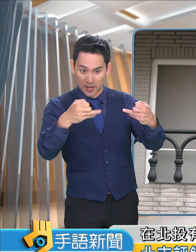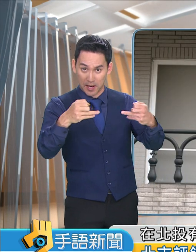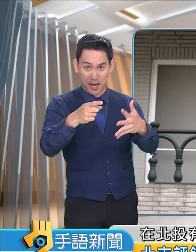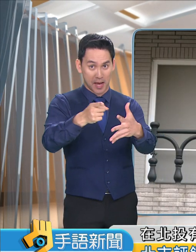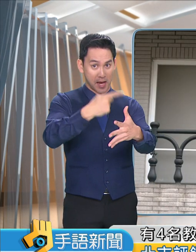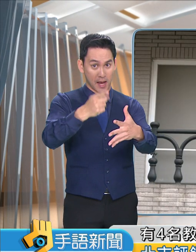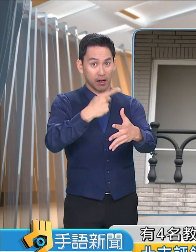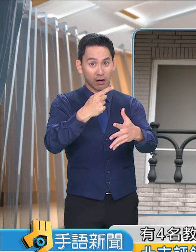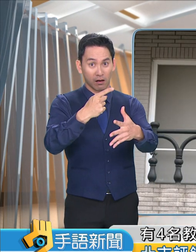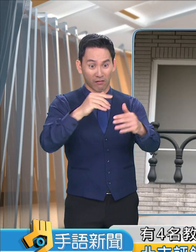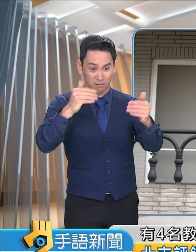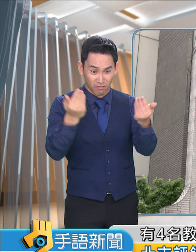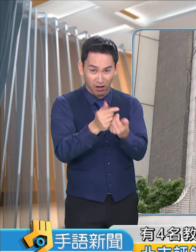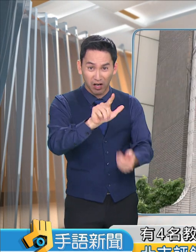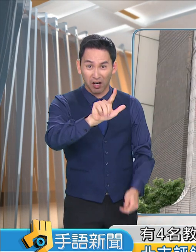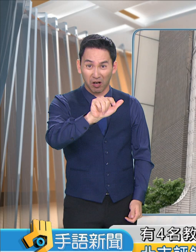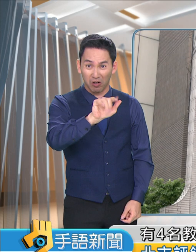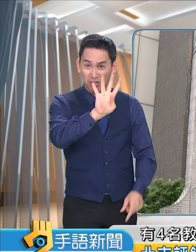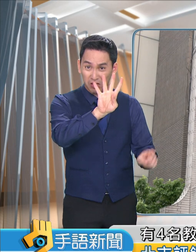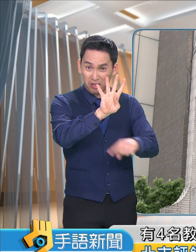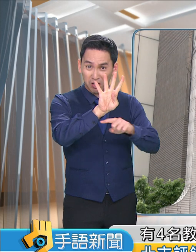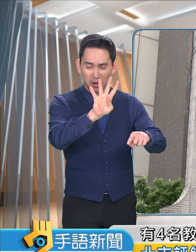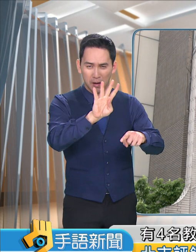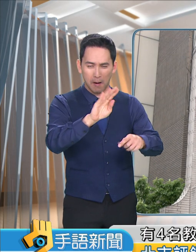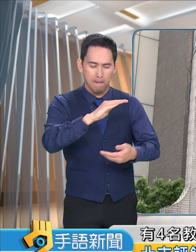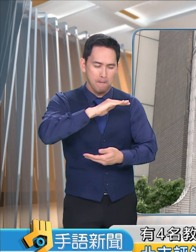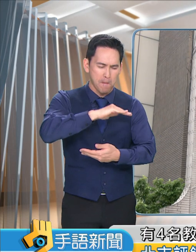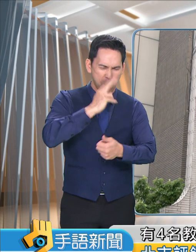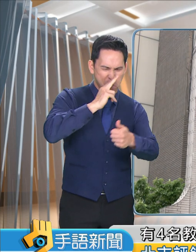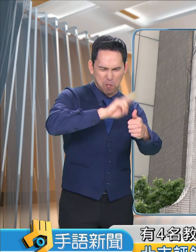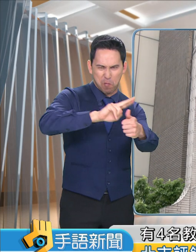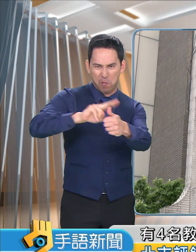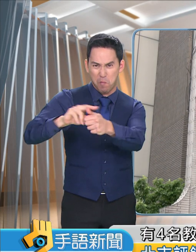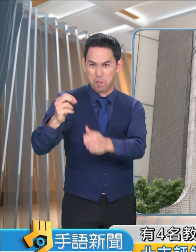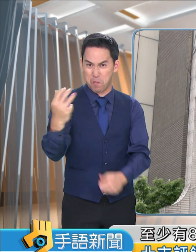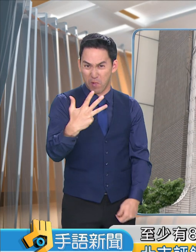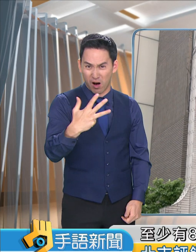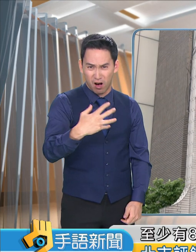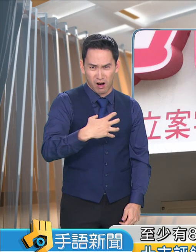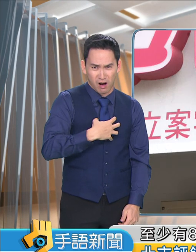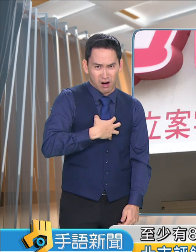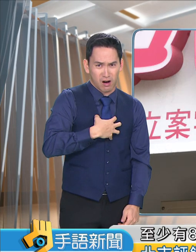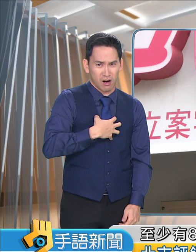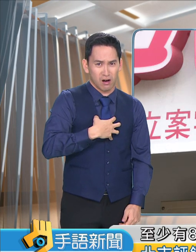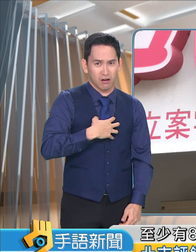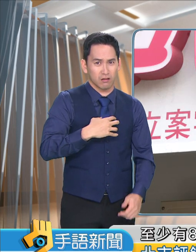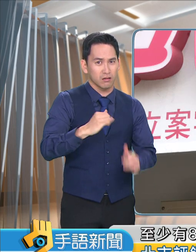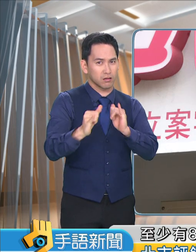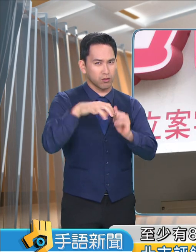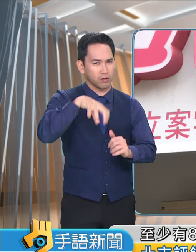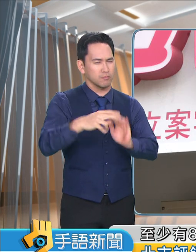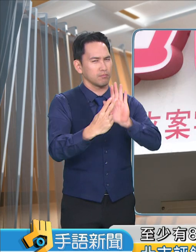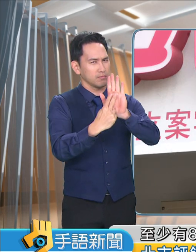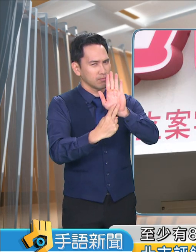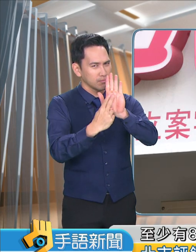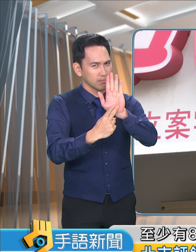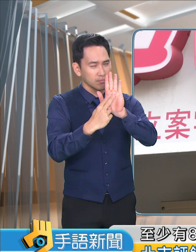教保员涉及不当对待，至少有八名的幼童受害。社会局表